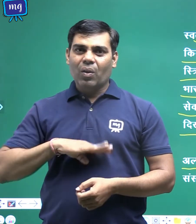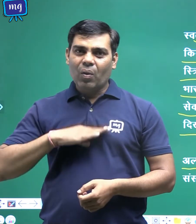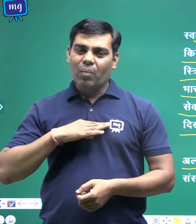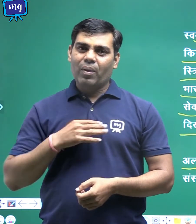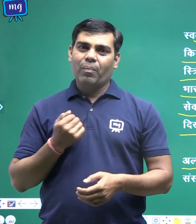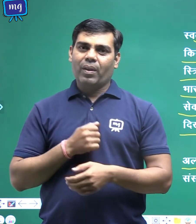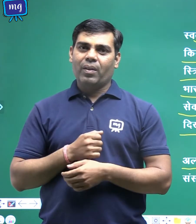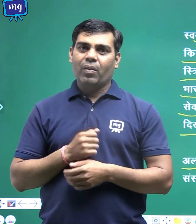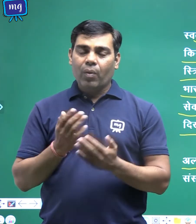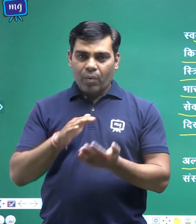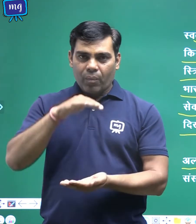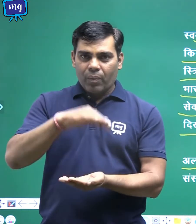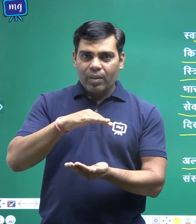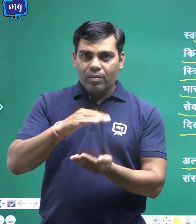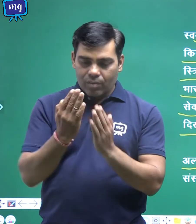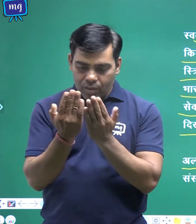वेद का स्मरण